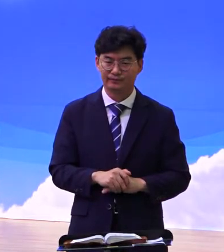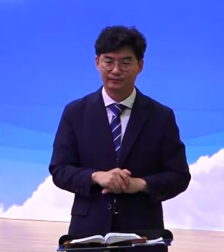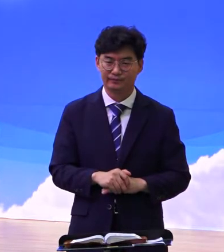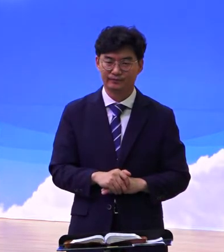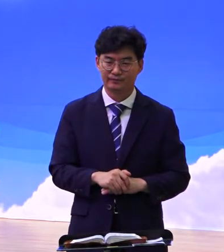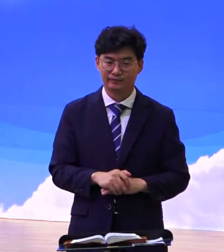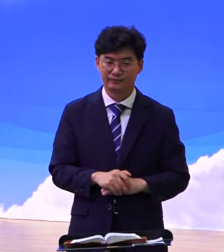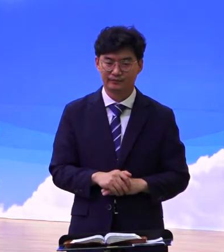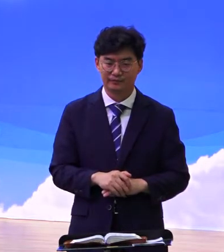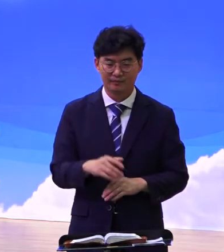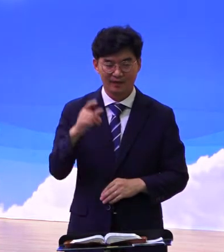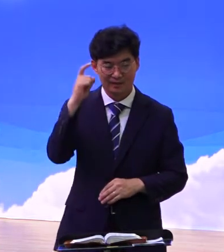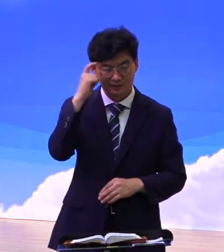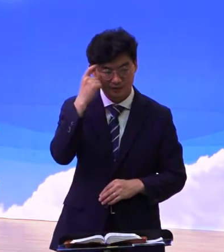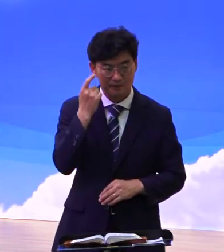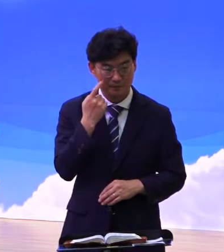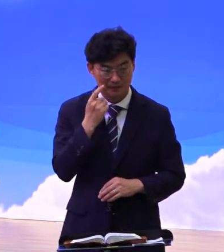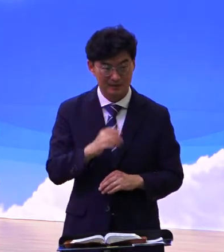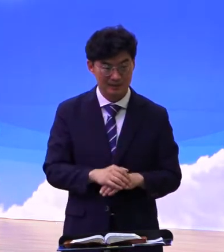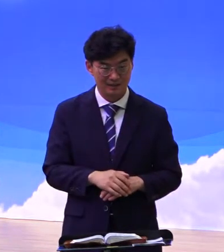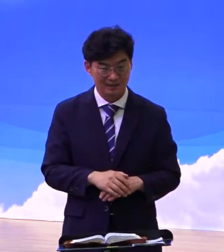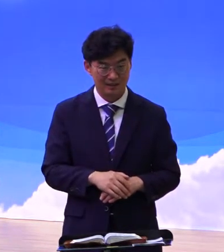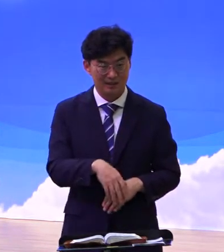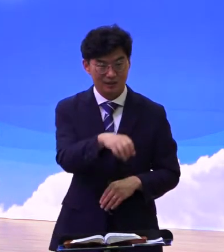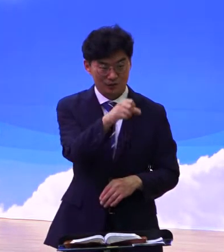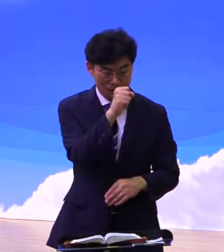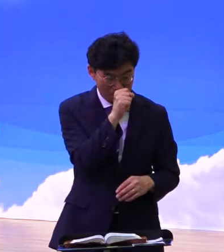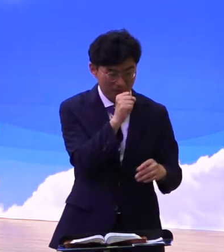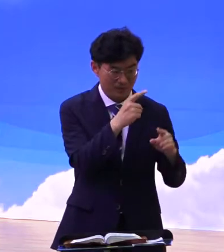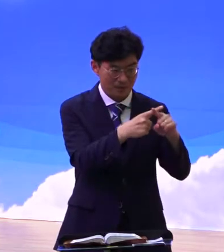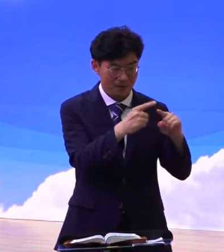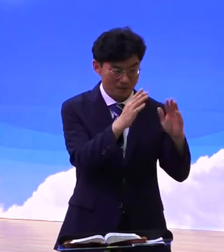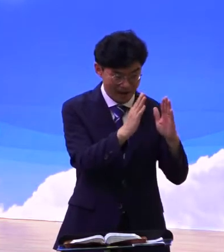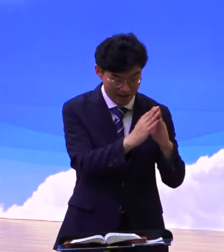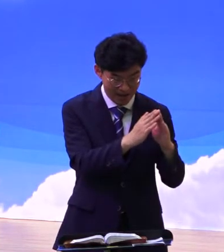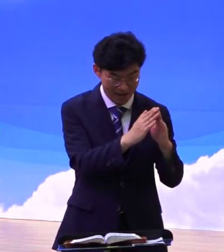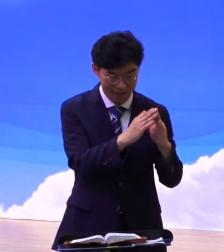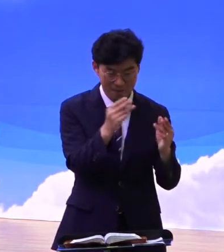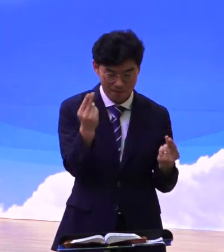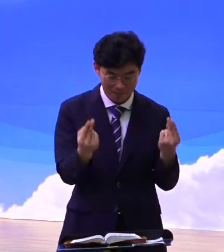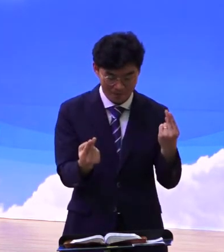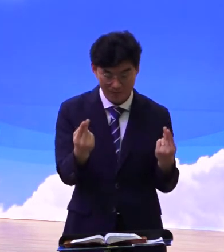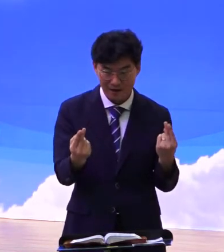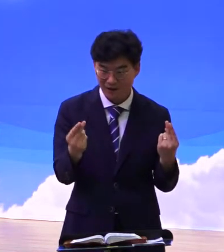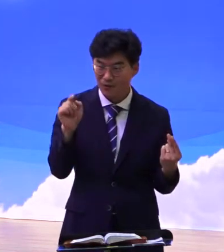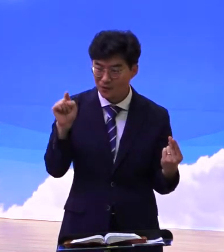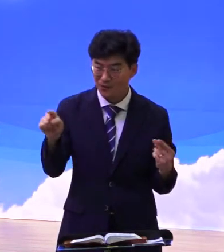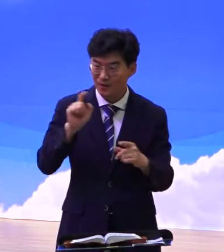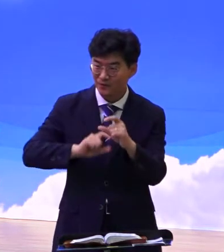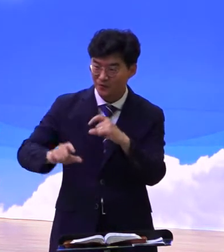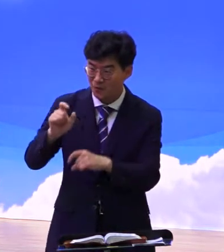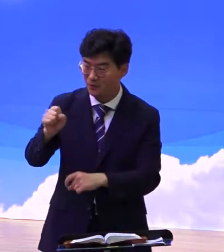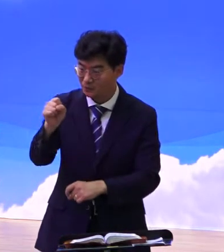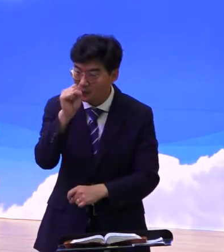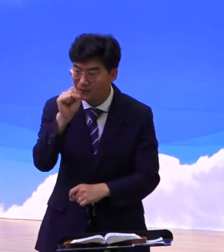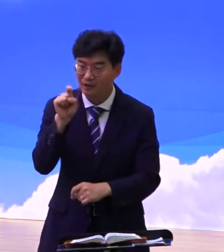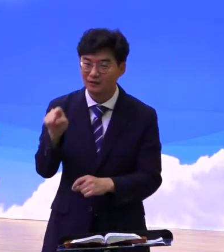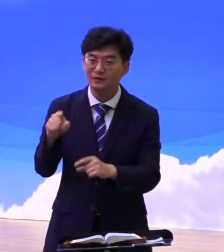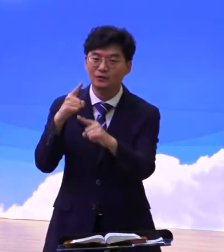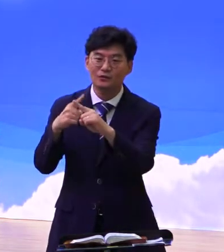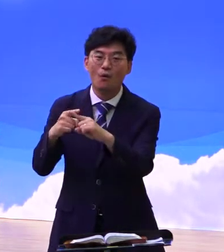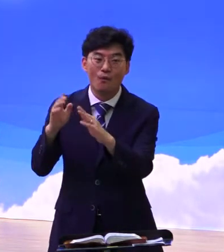여러분 한번 생각을 해보십시오. 하나님의 진리의 말씀을 간절한 마음으로 그렇게